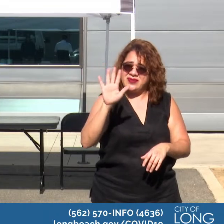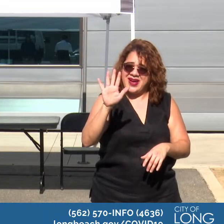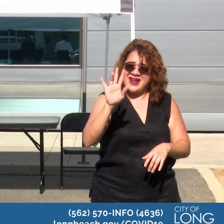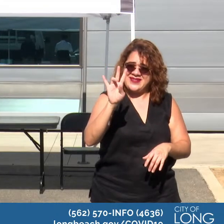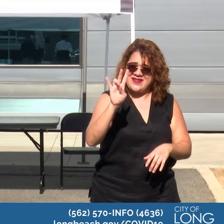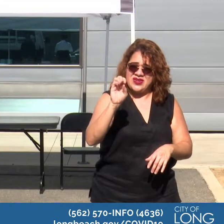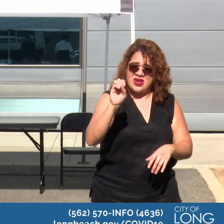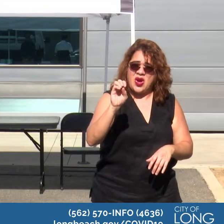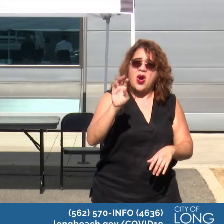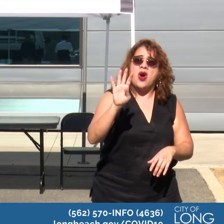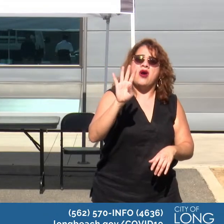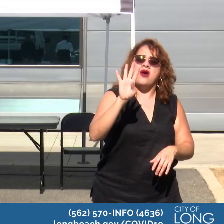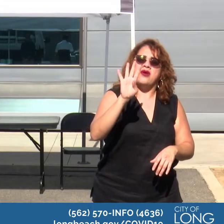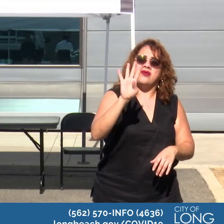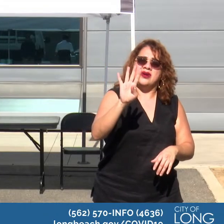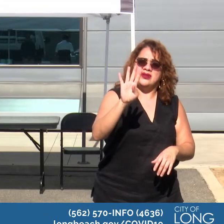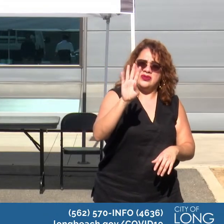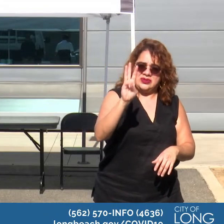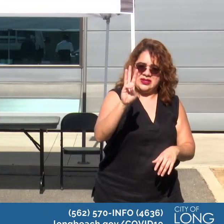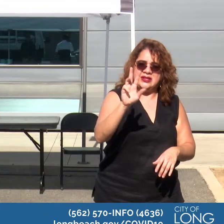562-570-4636, o por email a